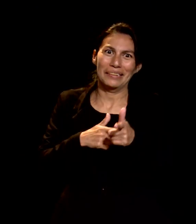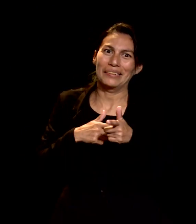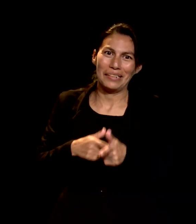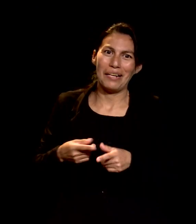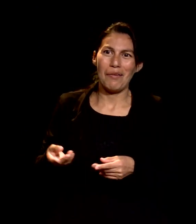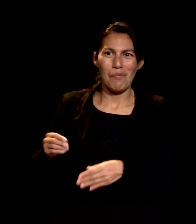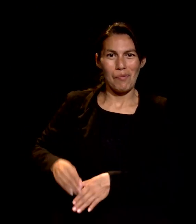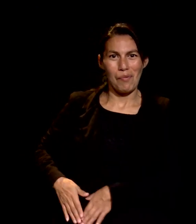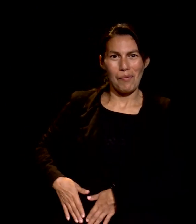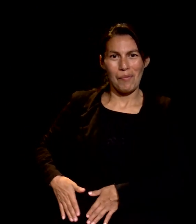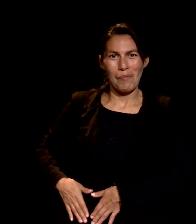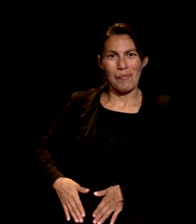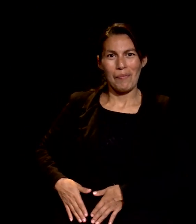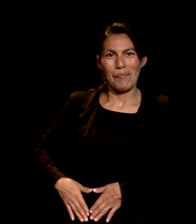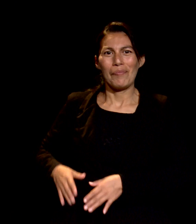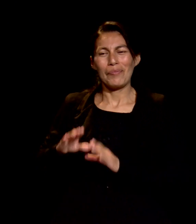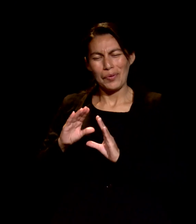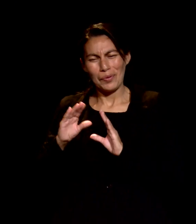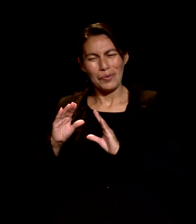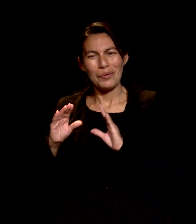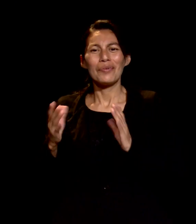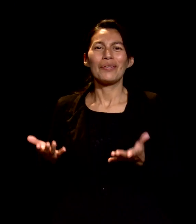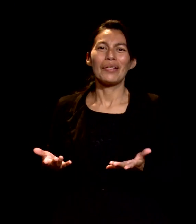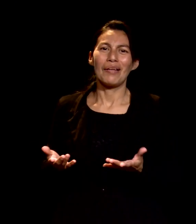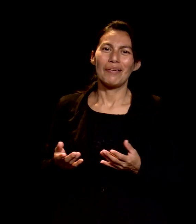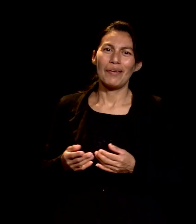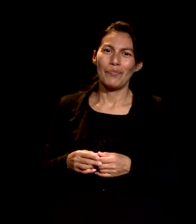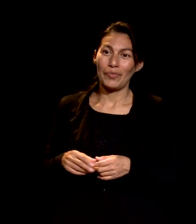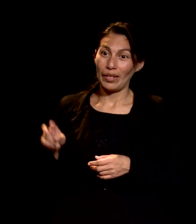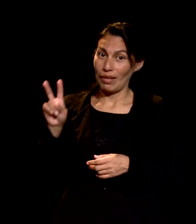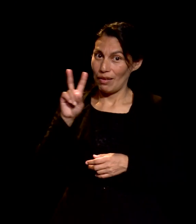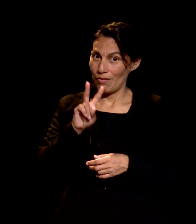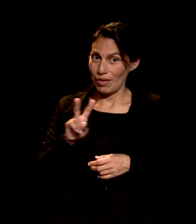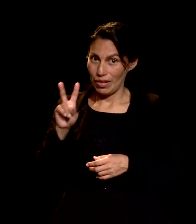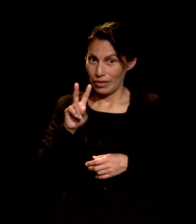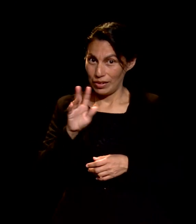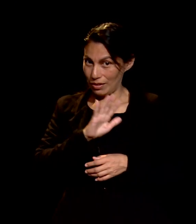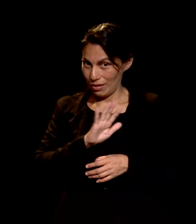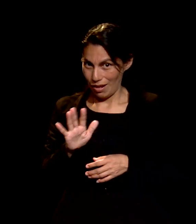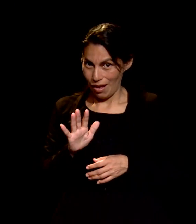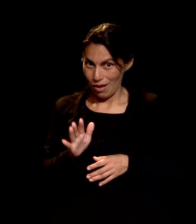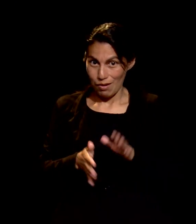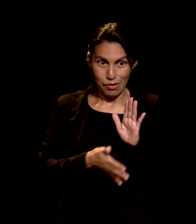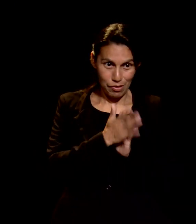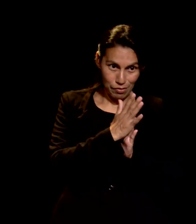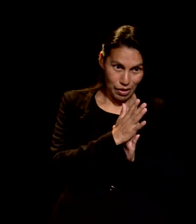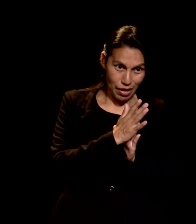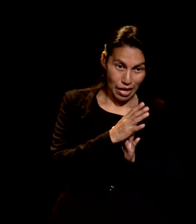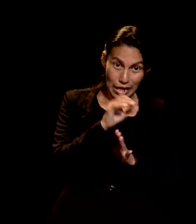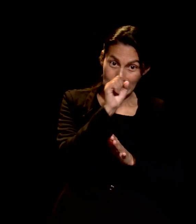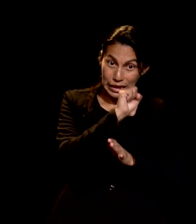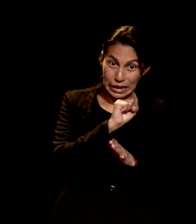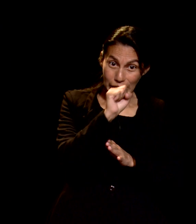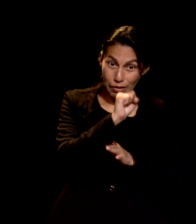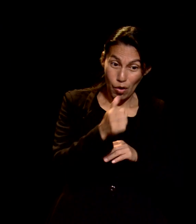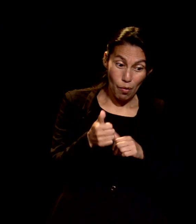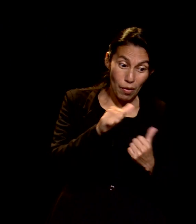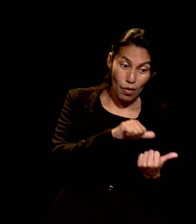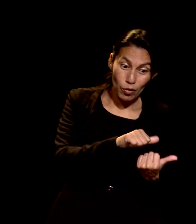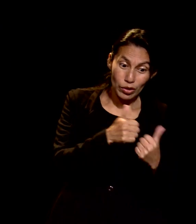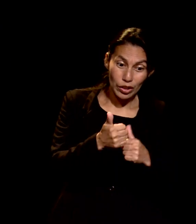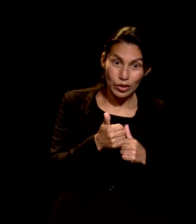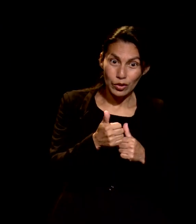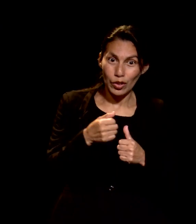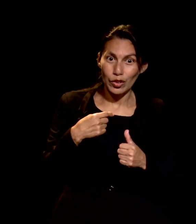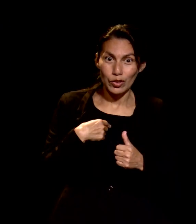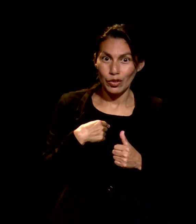fomentos ¿y se recuperó rápidamente? no el viernes tenía que retirarme porque tenía bautismos el sábado